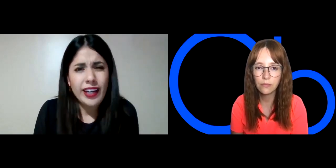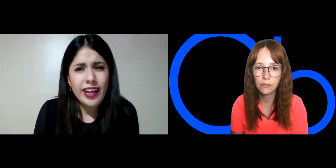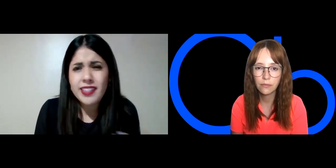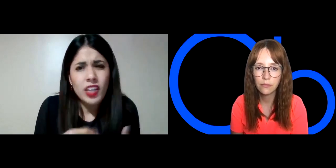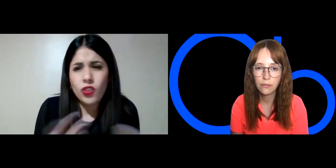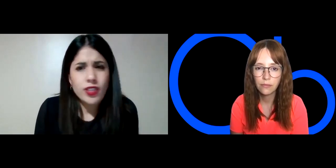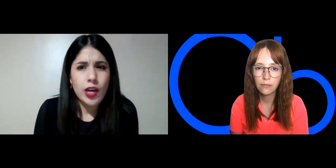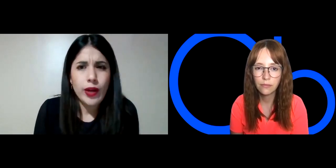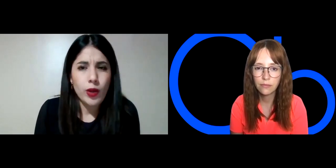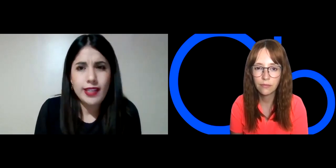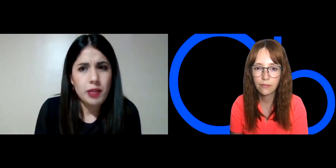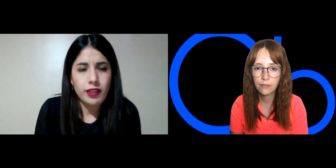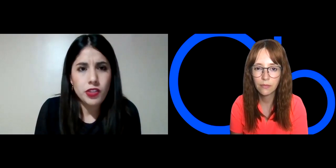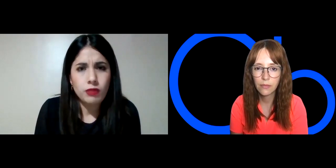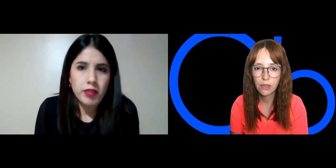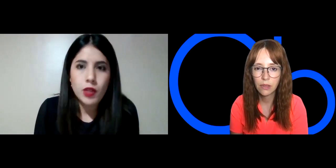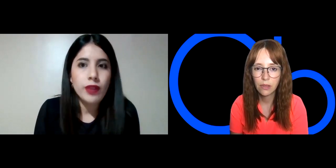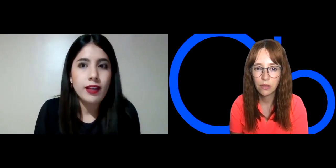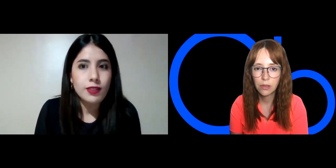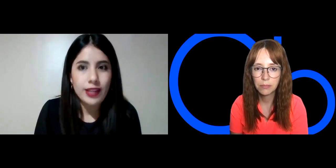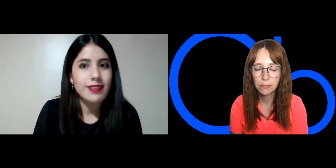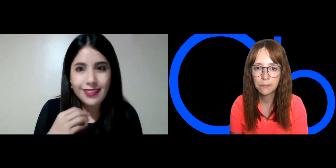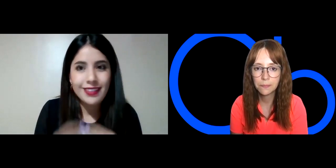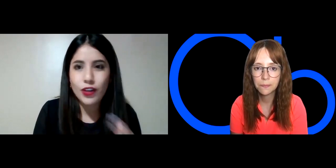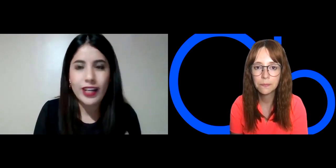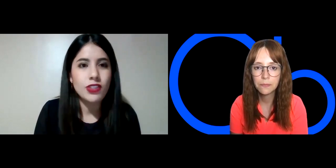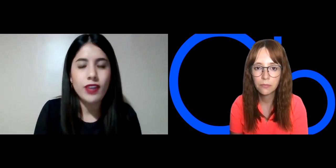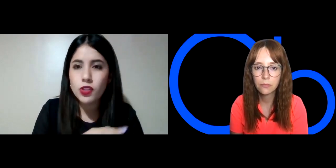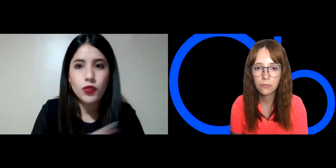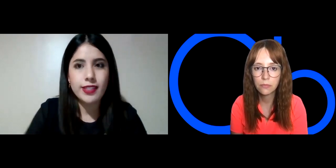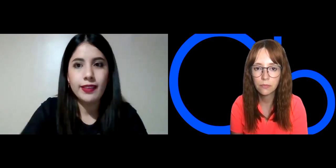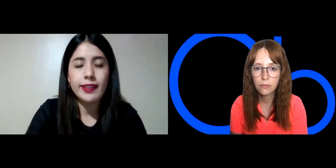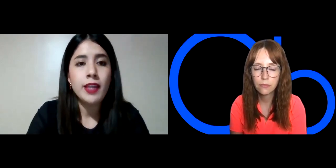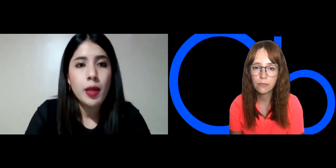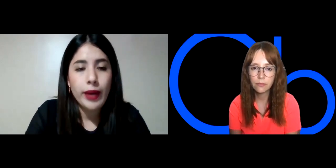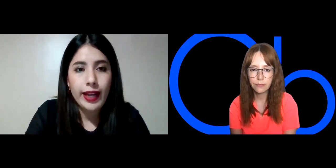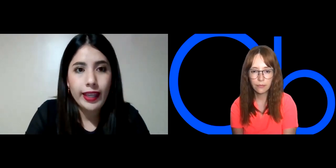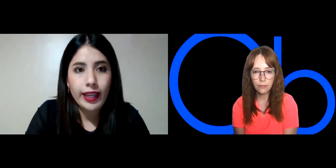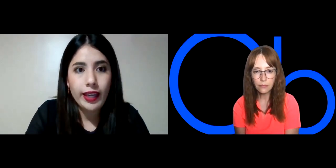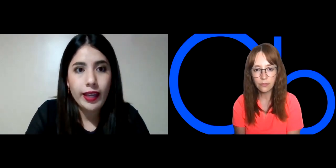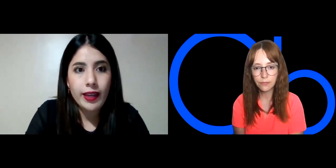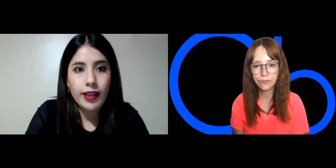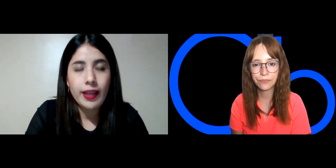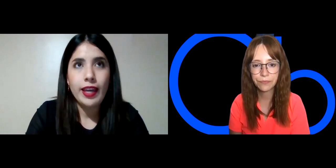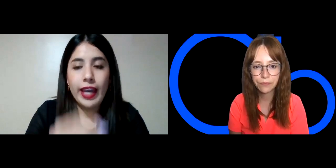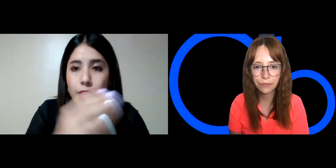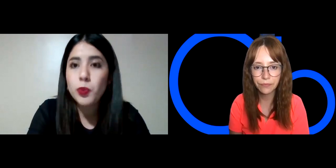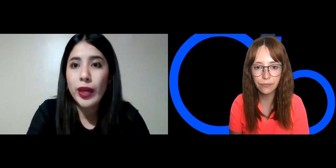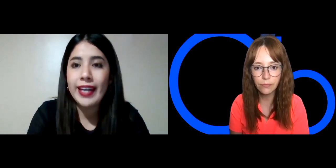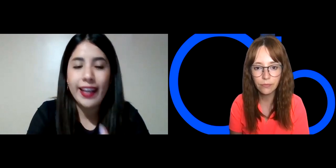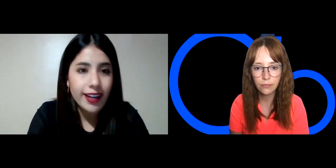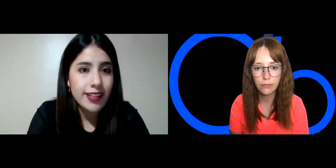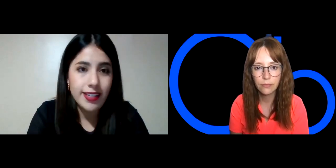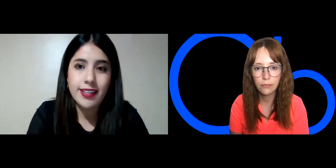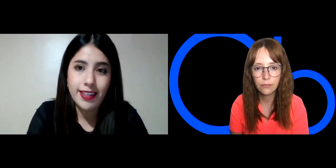comunicarse, entonces ahora, ¿cuál es la limitación? Ninguna. O sea, con eso es suficiente para que ellos